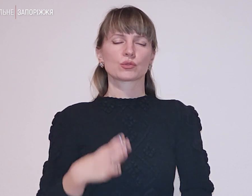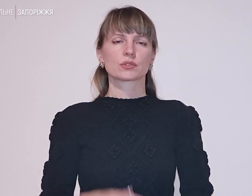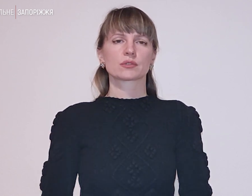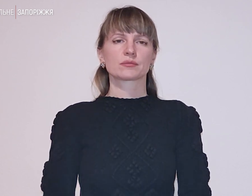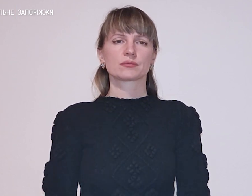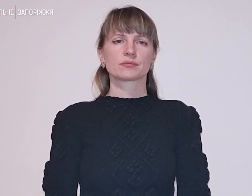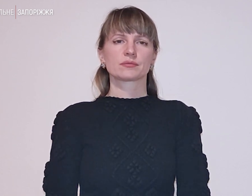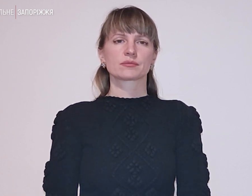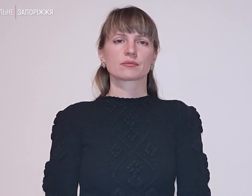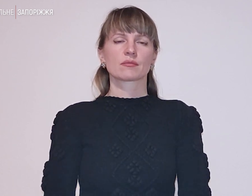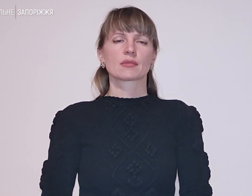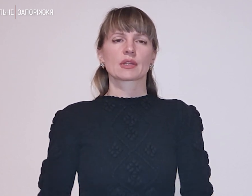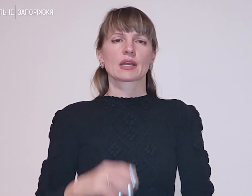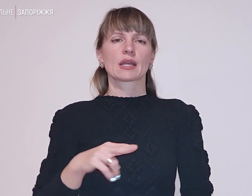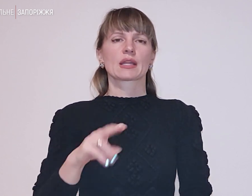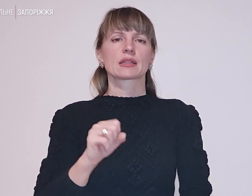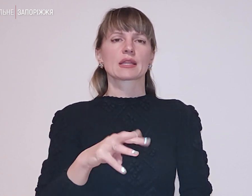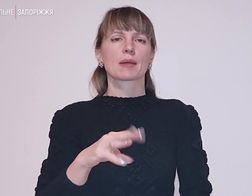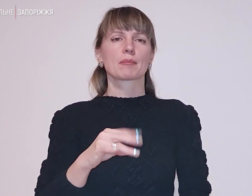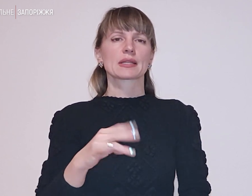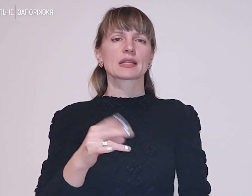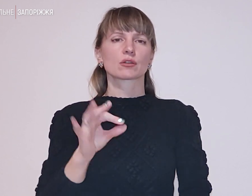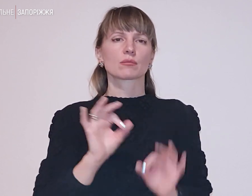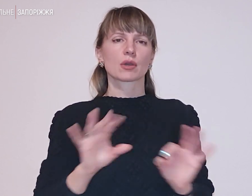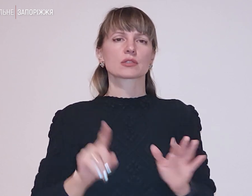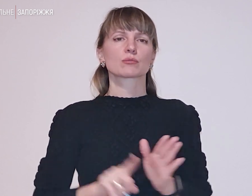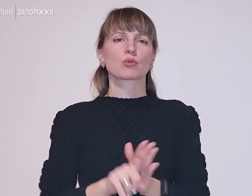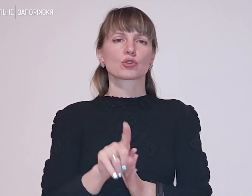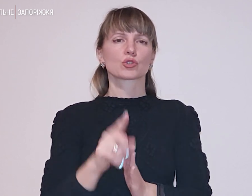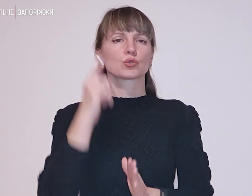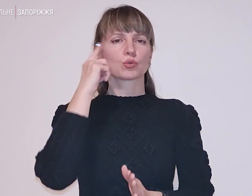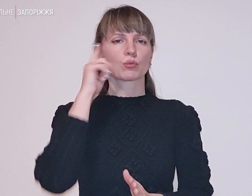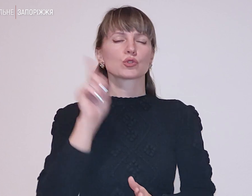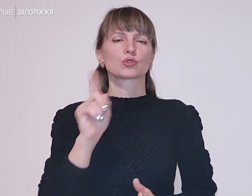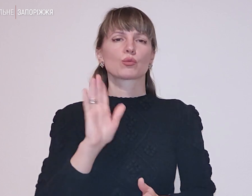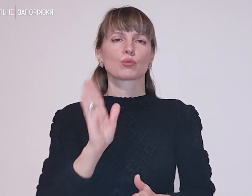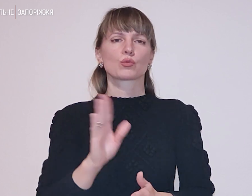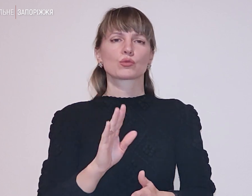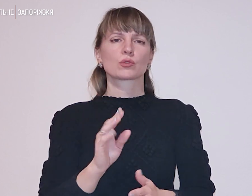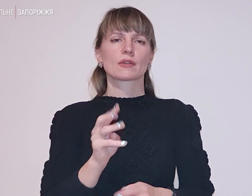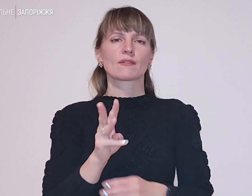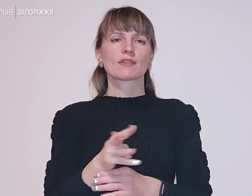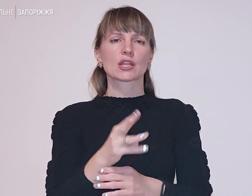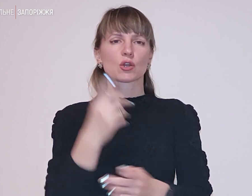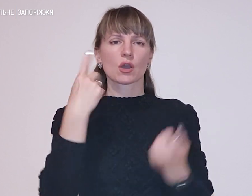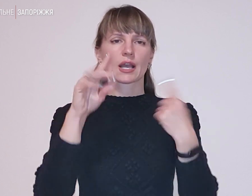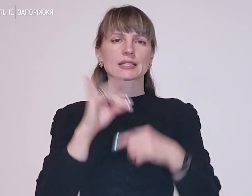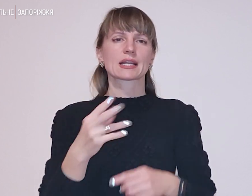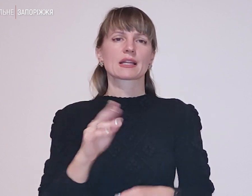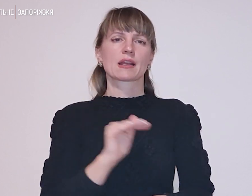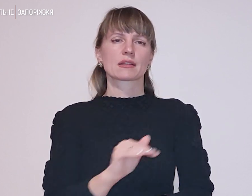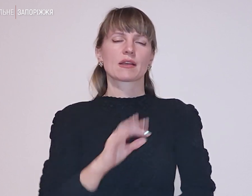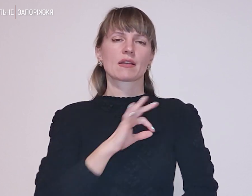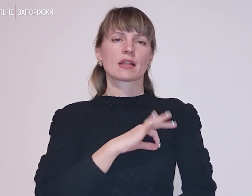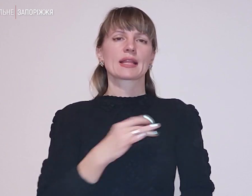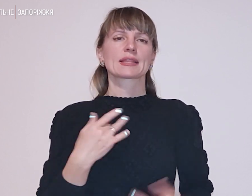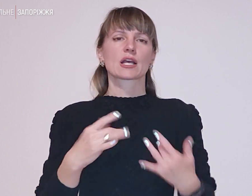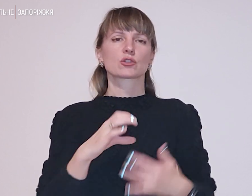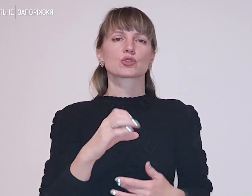стануть». Світлана Демеденко пояснює, спочатку розраховували, що записуватимуть відеоказки для вихованців театру-студії від 4 до 8